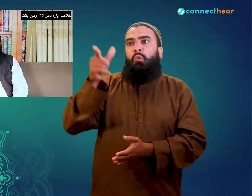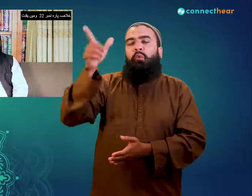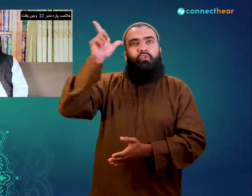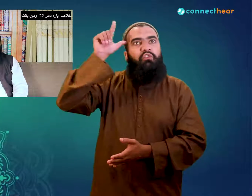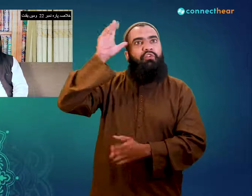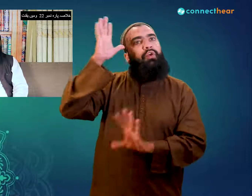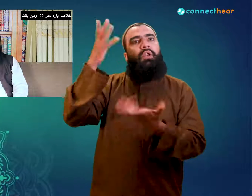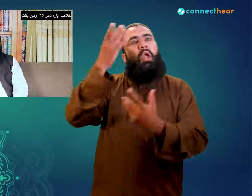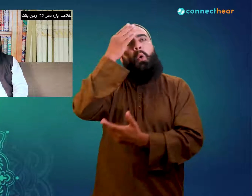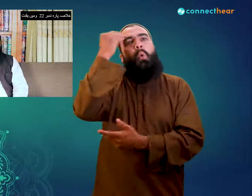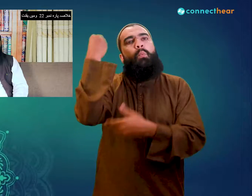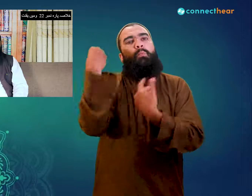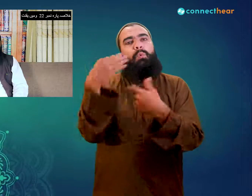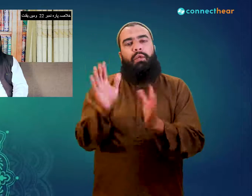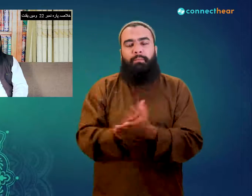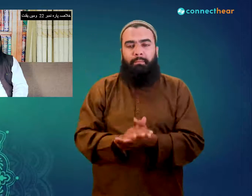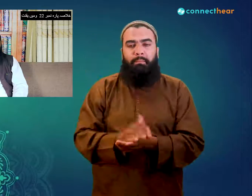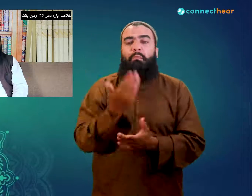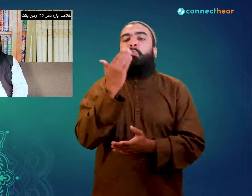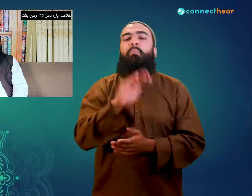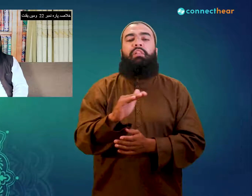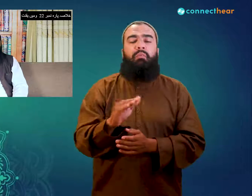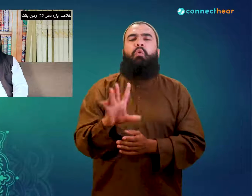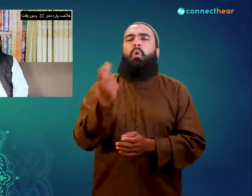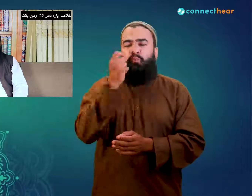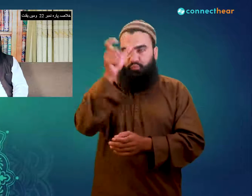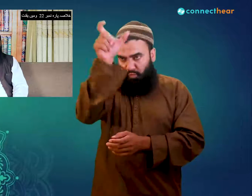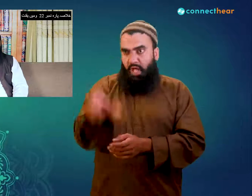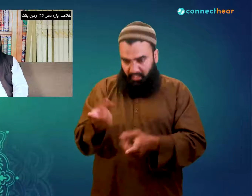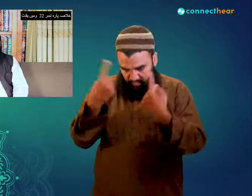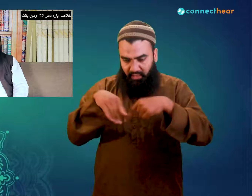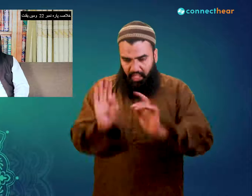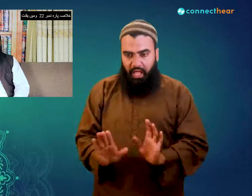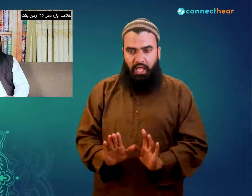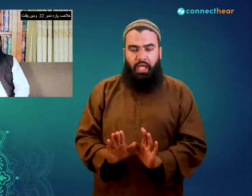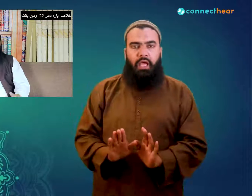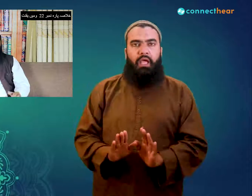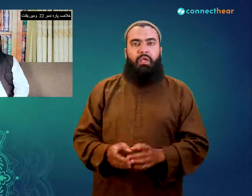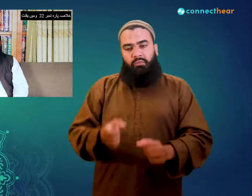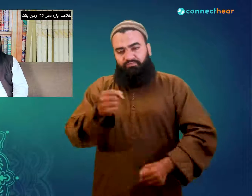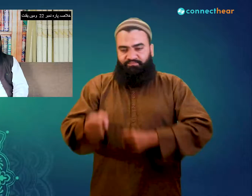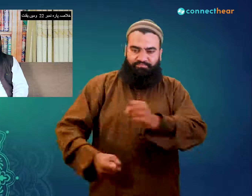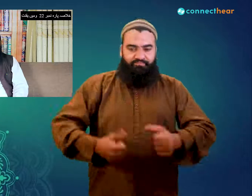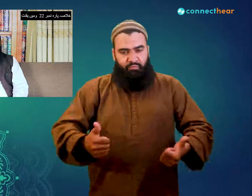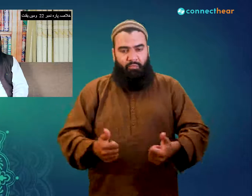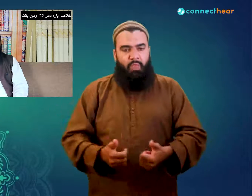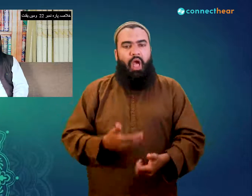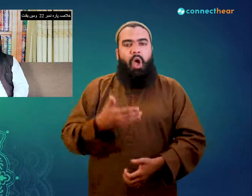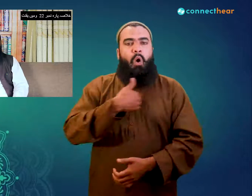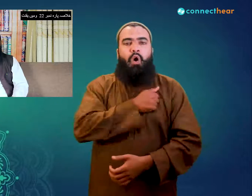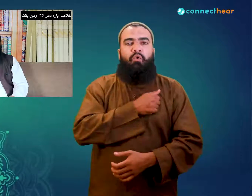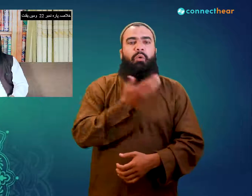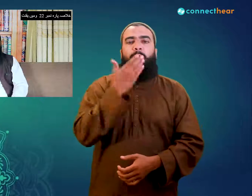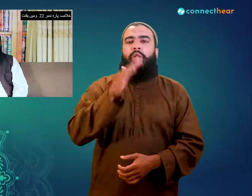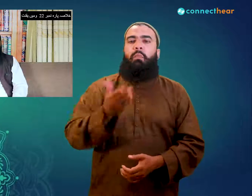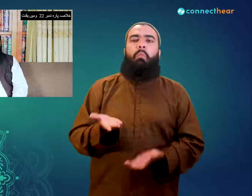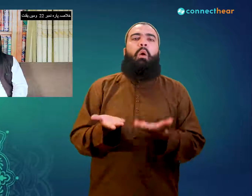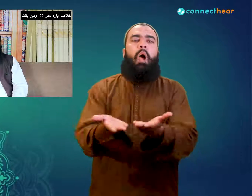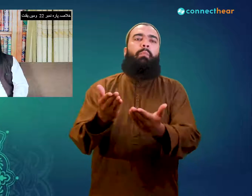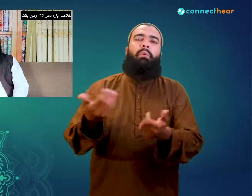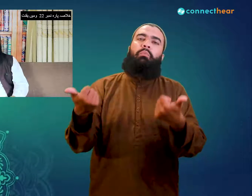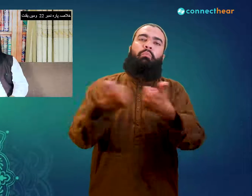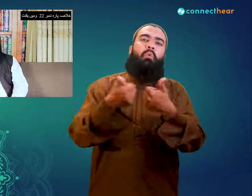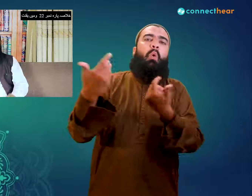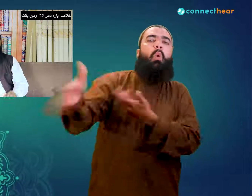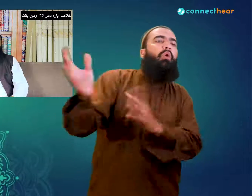موت واقع ہو جائے گی، دنیا کی زندگی ختم ہو جائے گی اور یہ برزخ کی طرف چلے گا تو اس کی یہ موت ہی